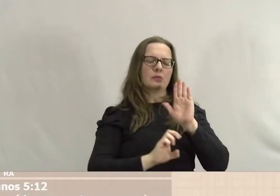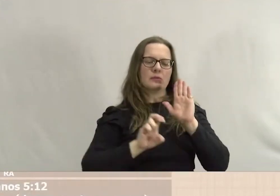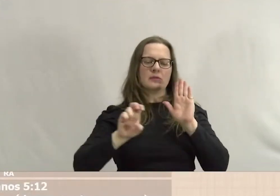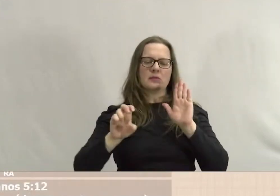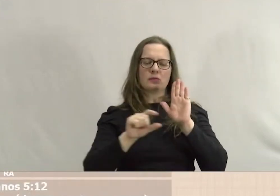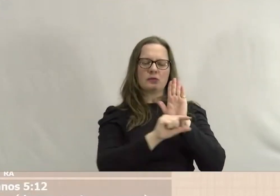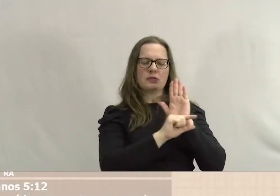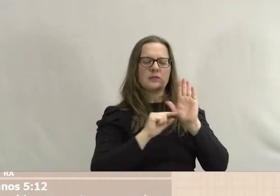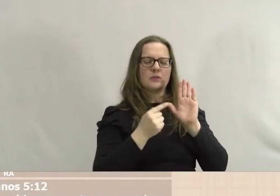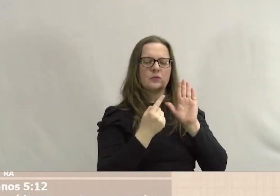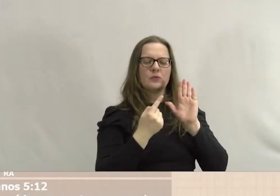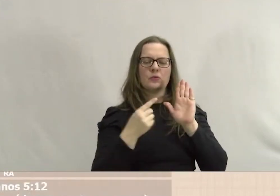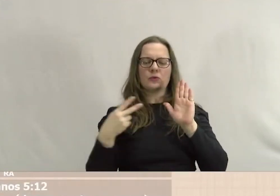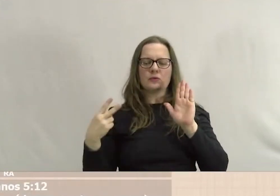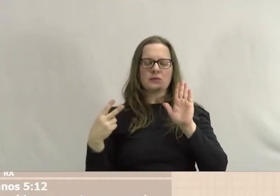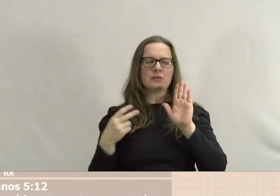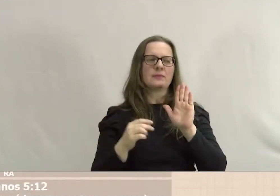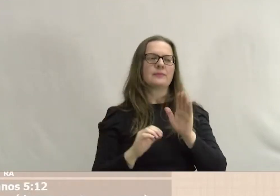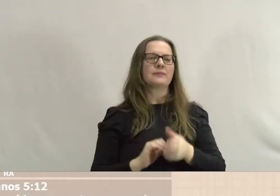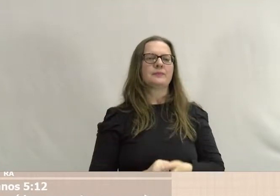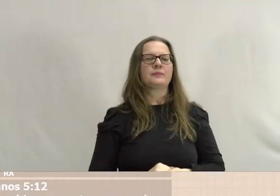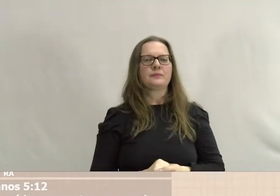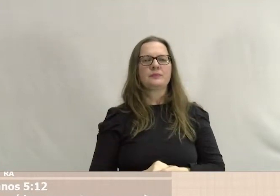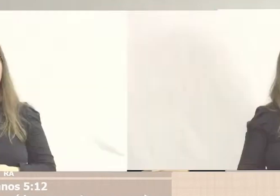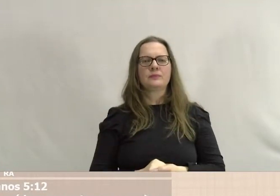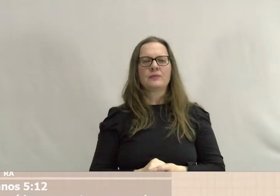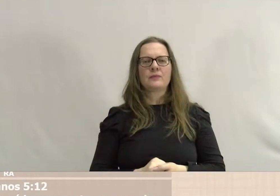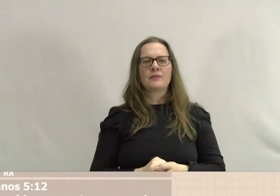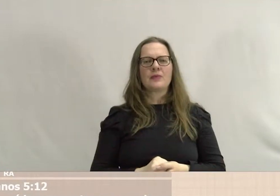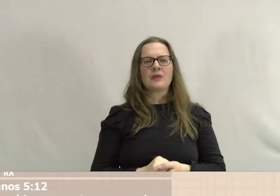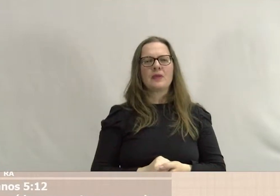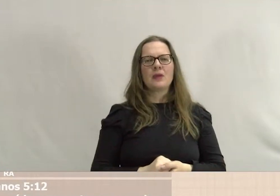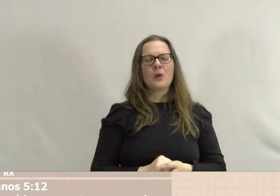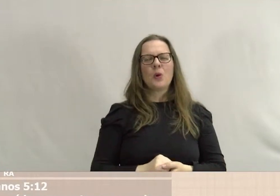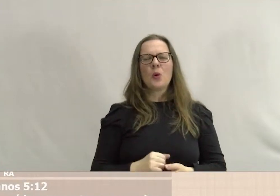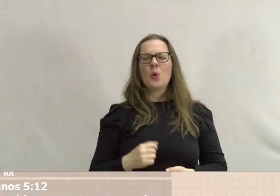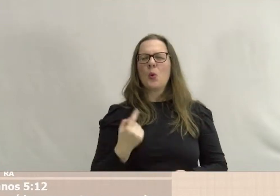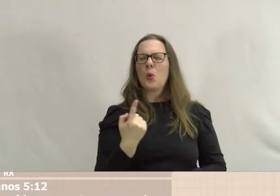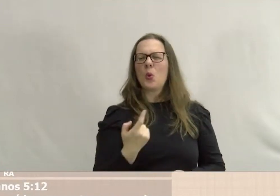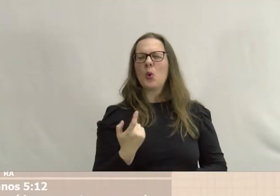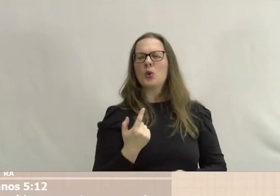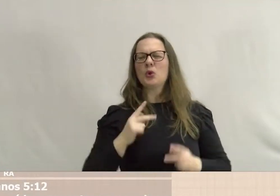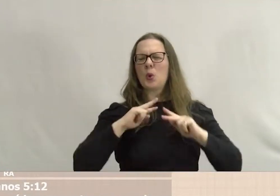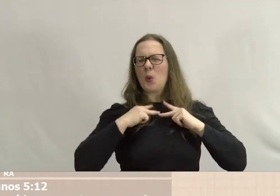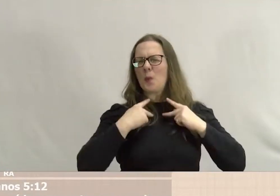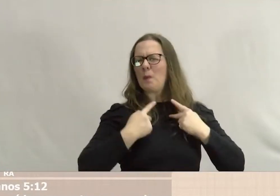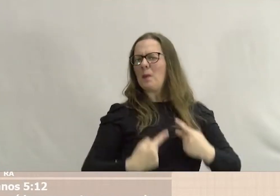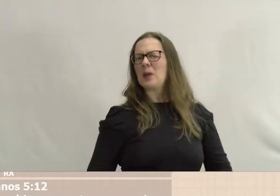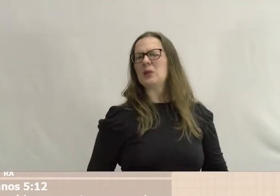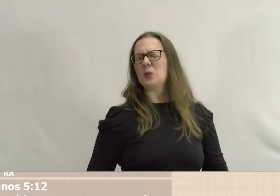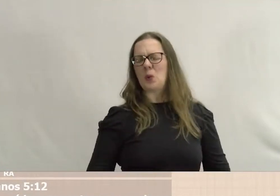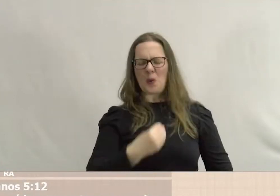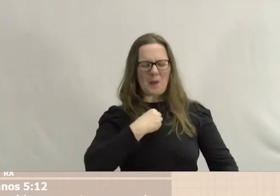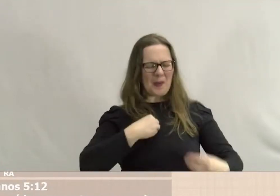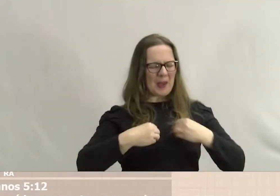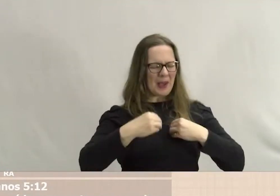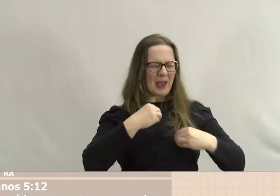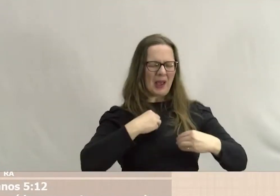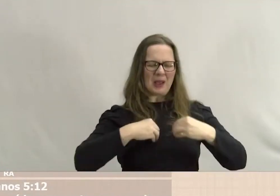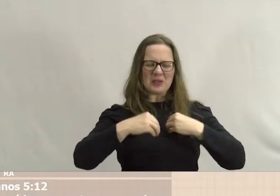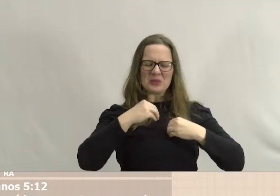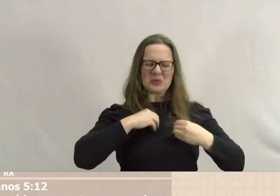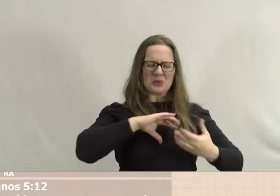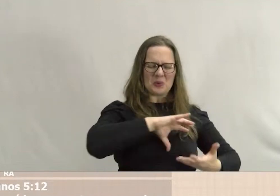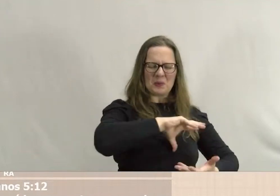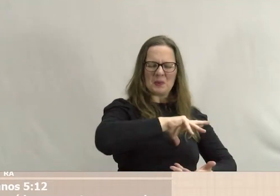Portanto, assim como por um só homem entrou o pecado no mundo, e pelo pecado a morte, assim também a morte passou para todos os